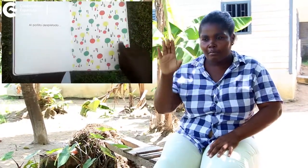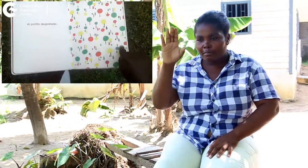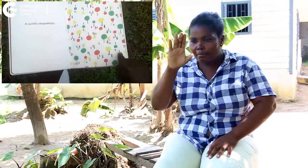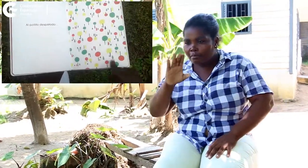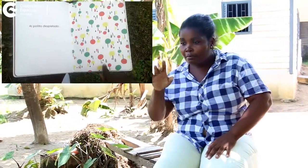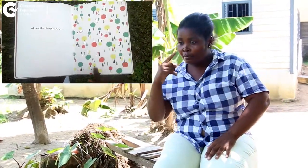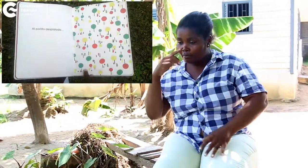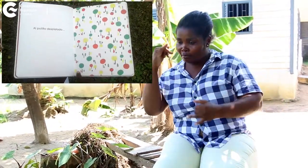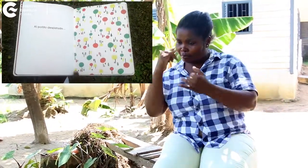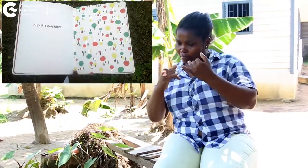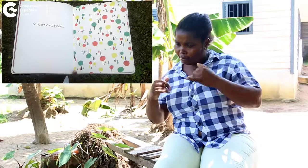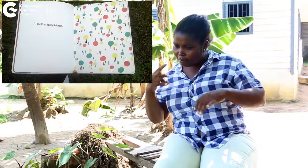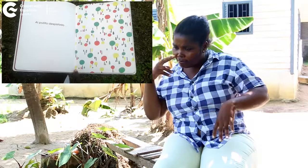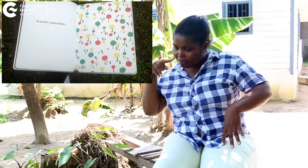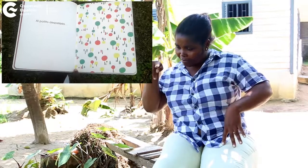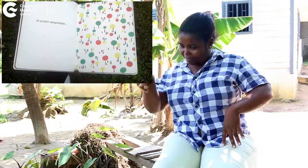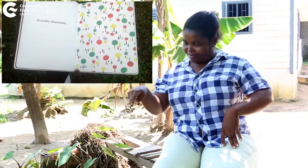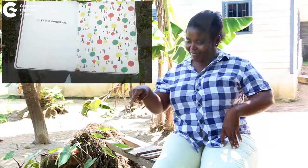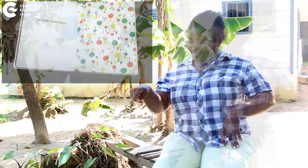Le buscamos y al final le encontramos aquí.